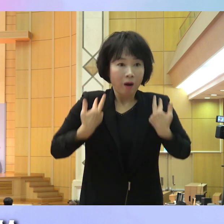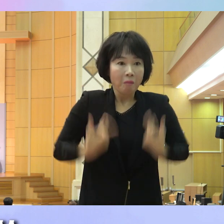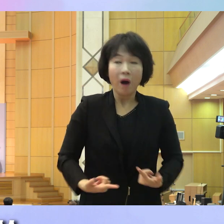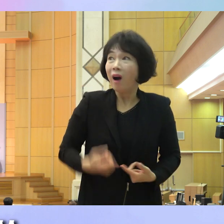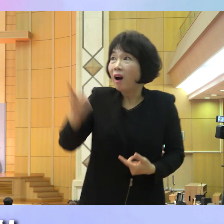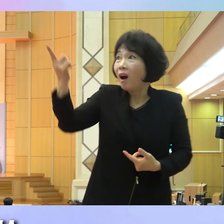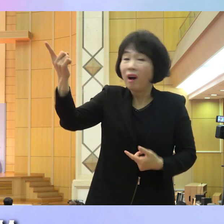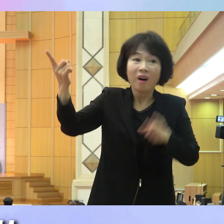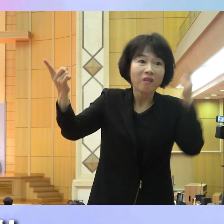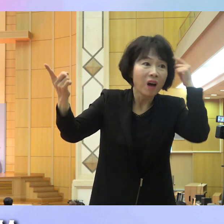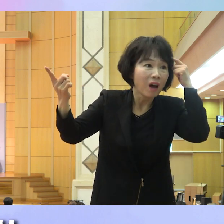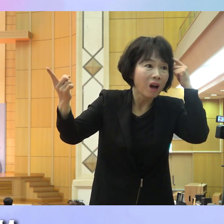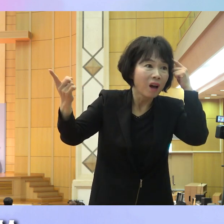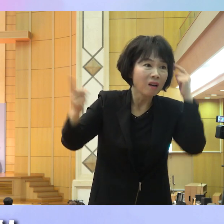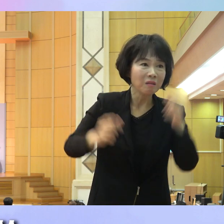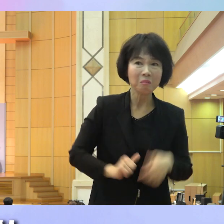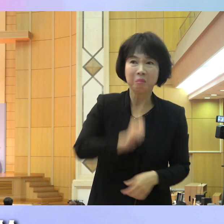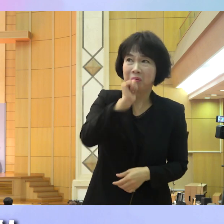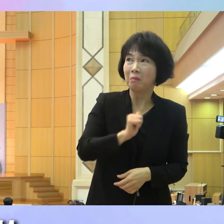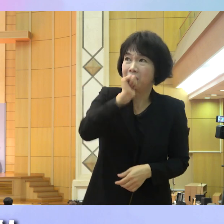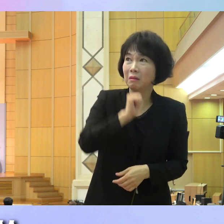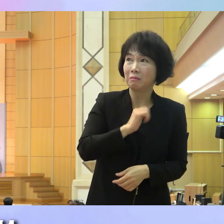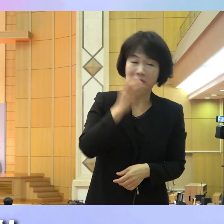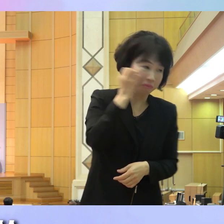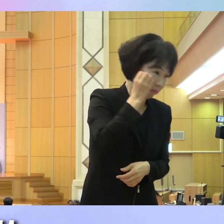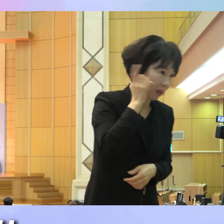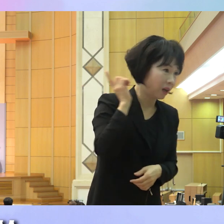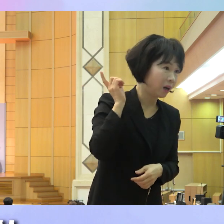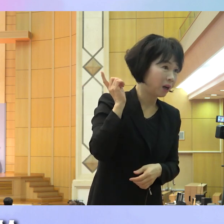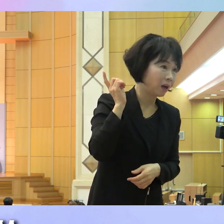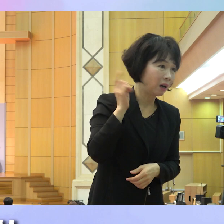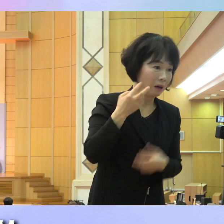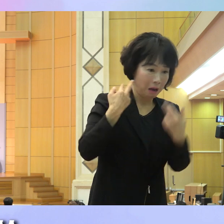당하고 벌거벗고 돌아가셨잖아요.